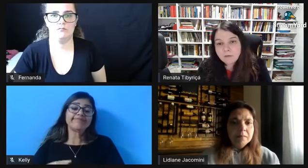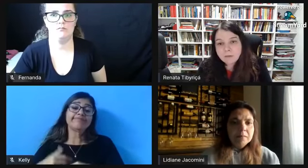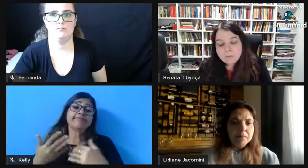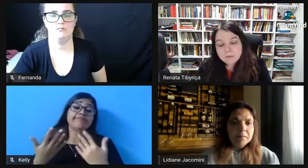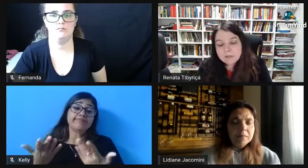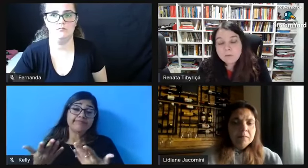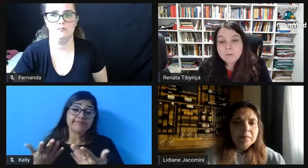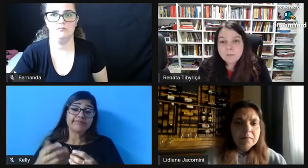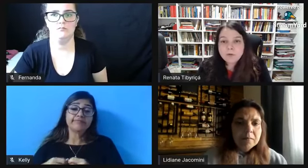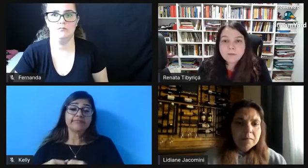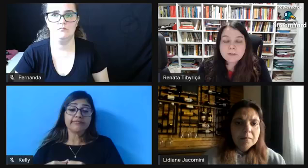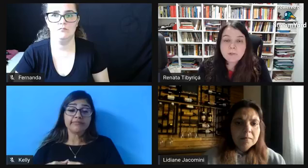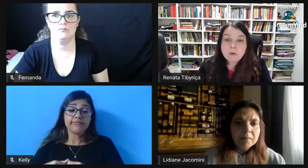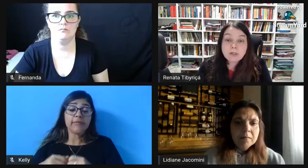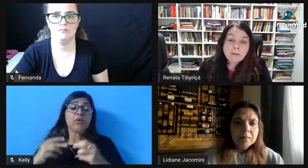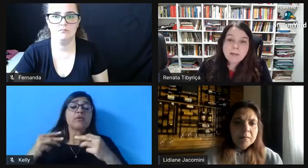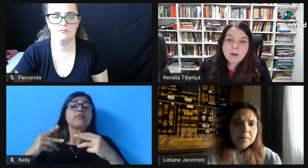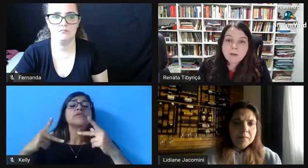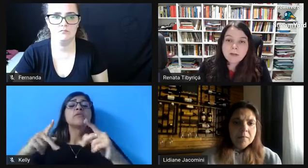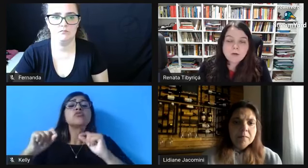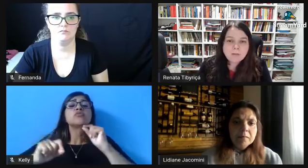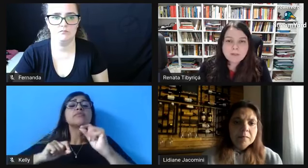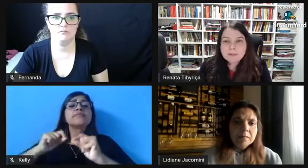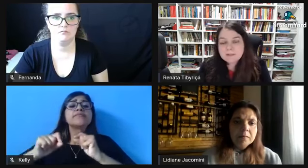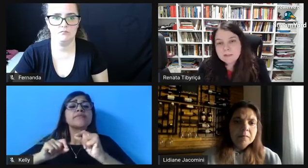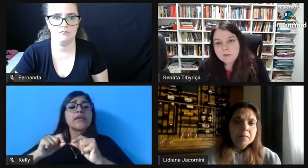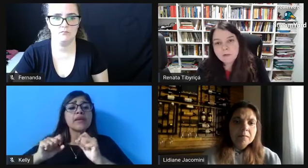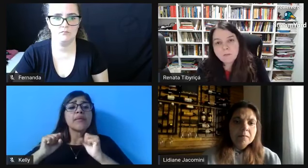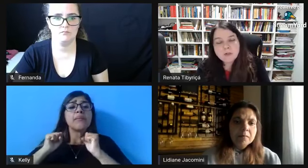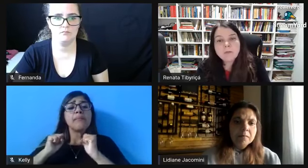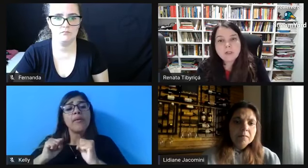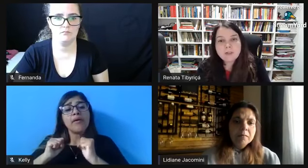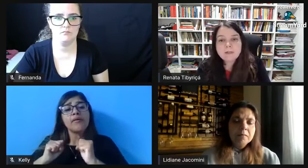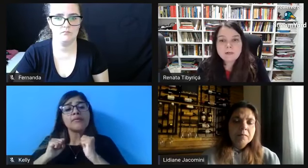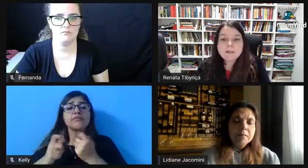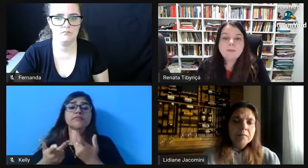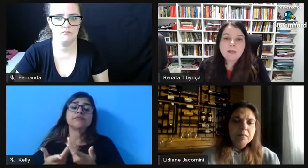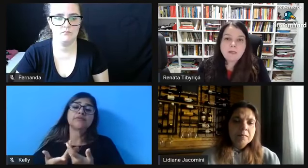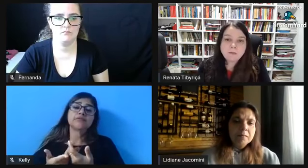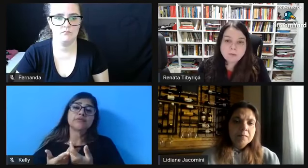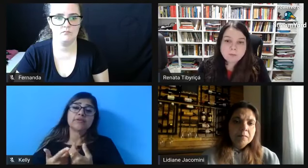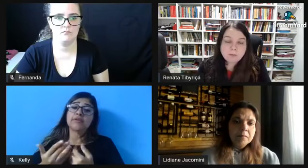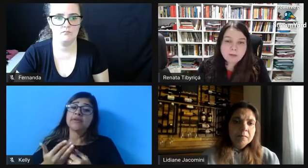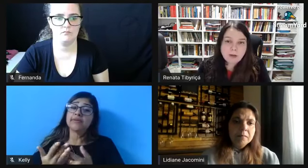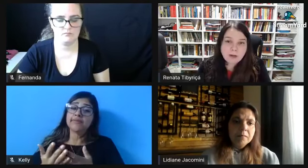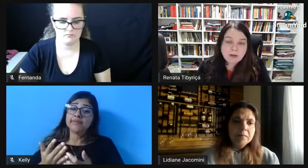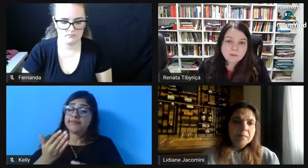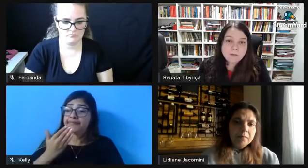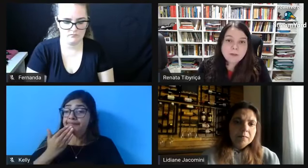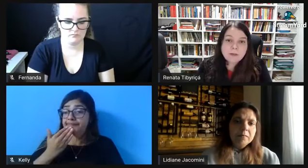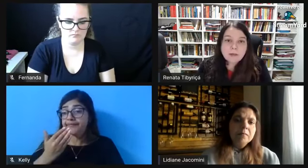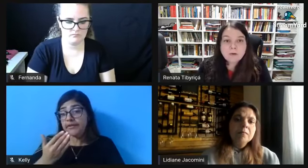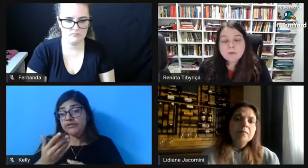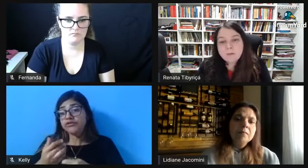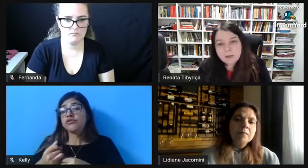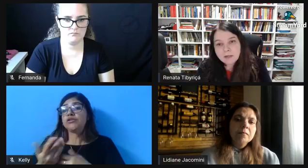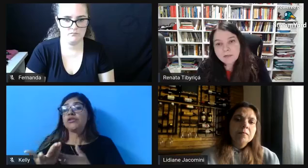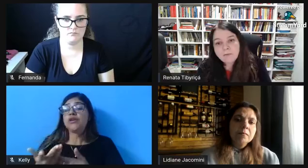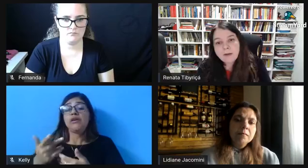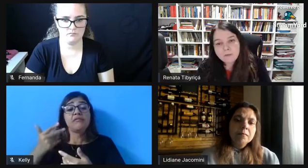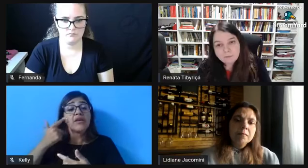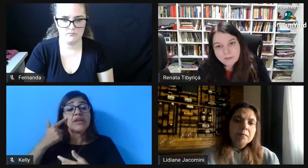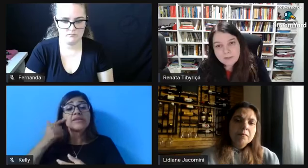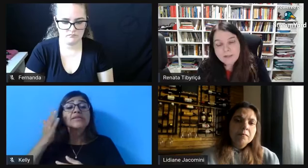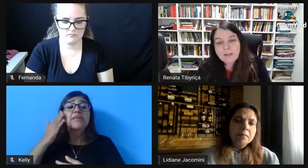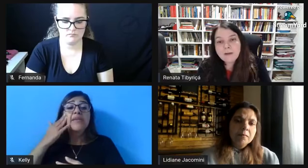para que o que o Ministério Público pode fazer? Ele pode encaminhar uma recomendação, ele pode pedir esclarecimentos do supermercado, e aí o